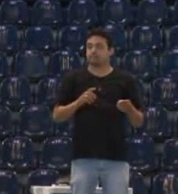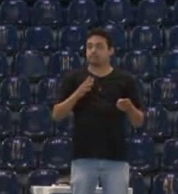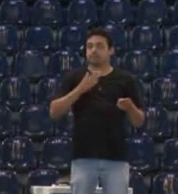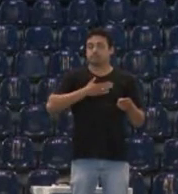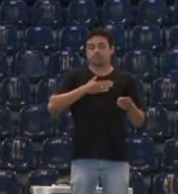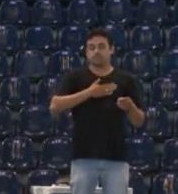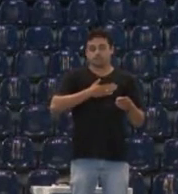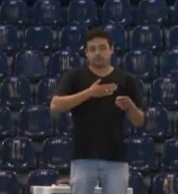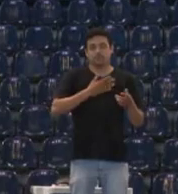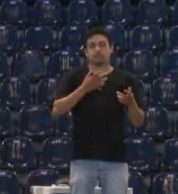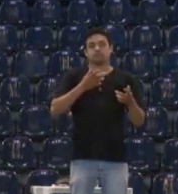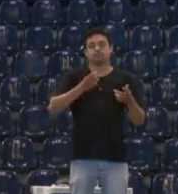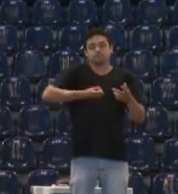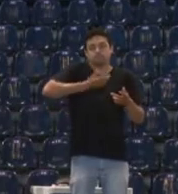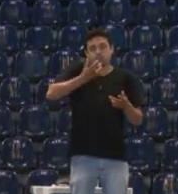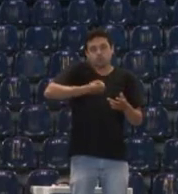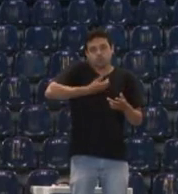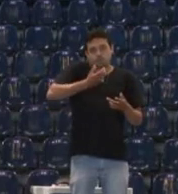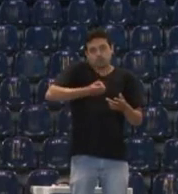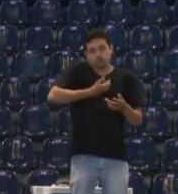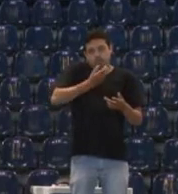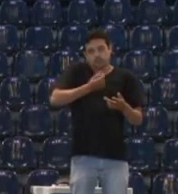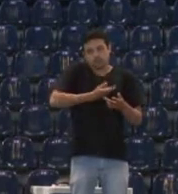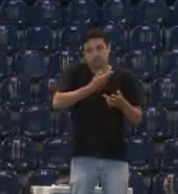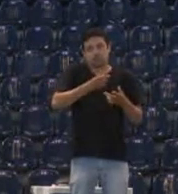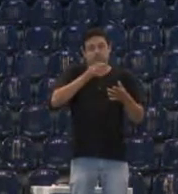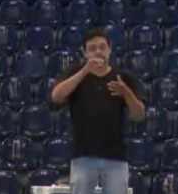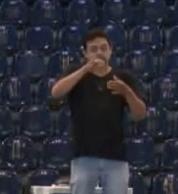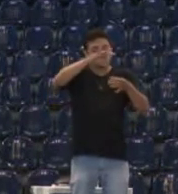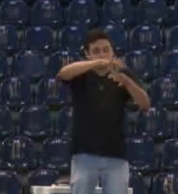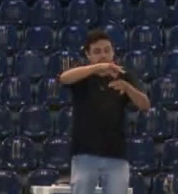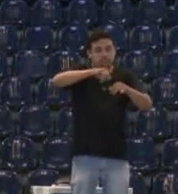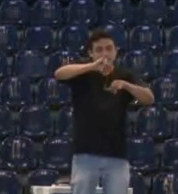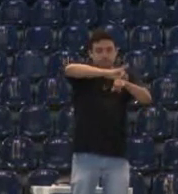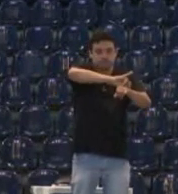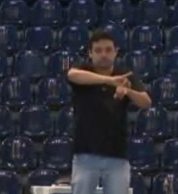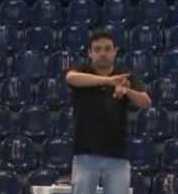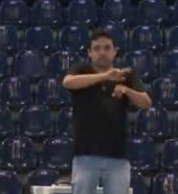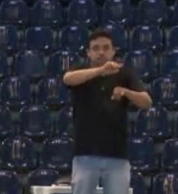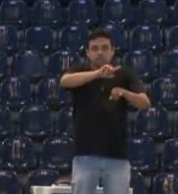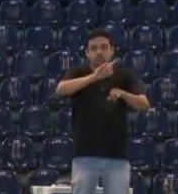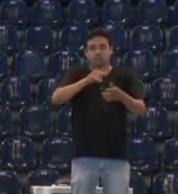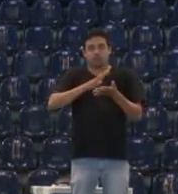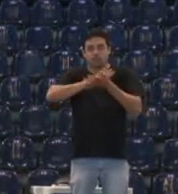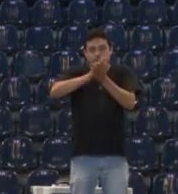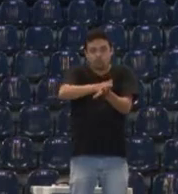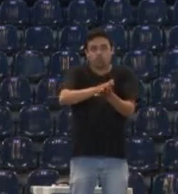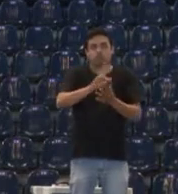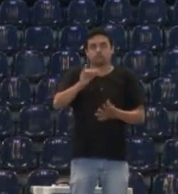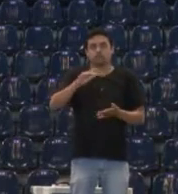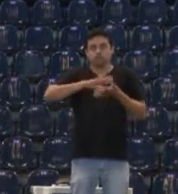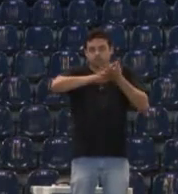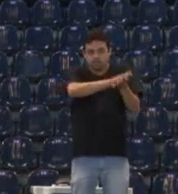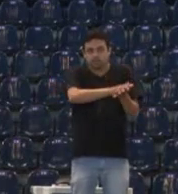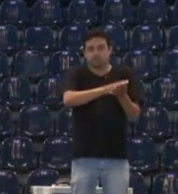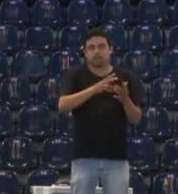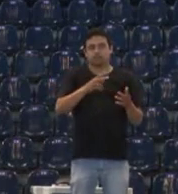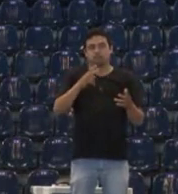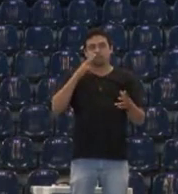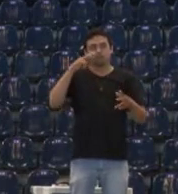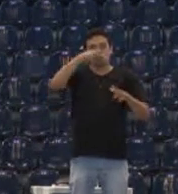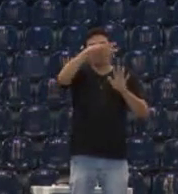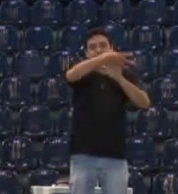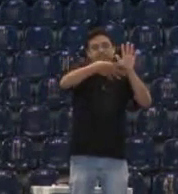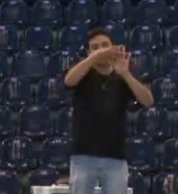rimas em riba do chão vai recriminar vai olhar só o